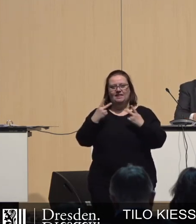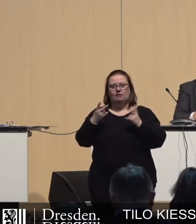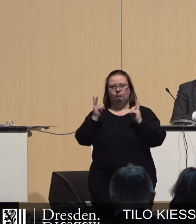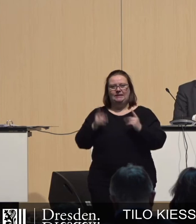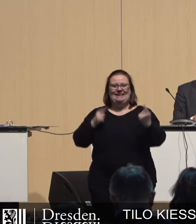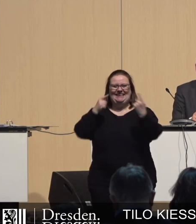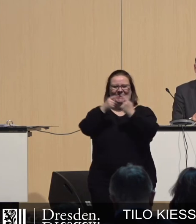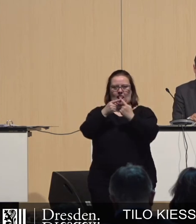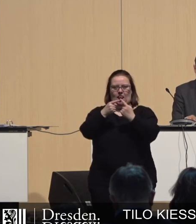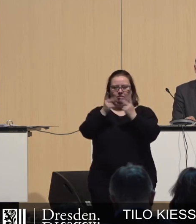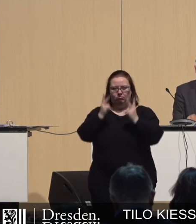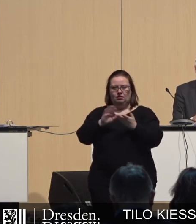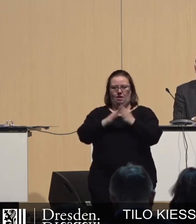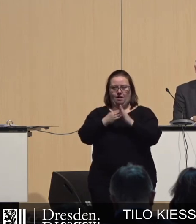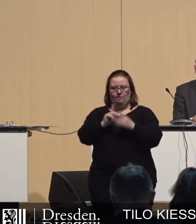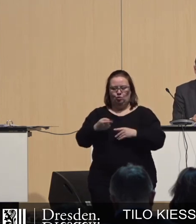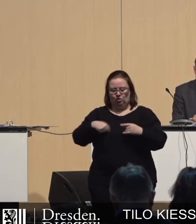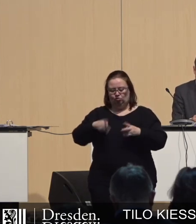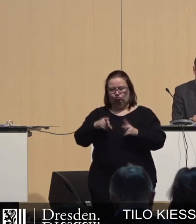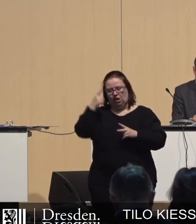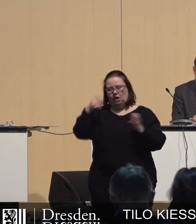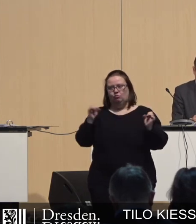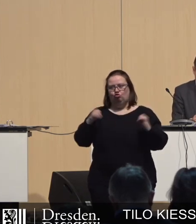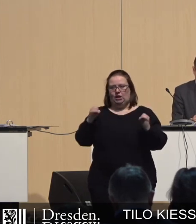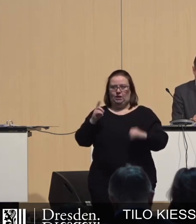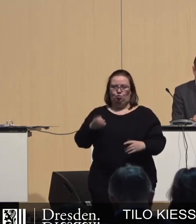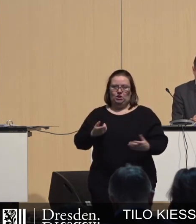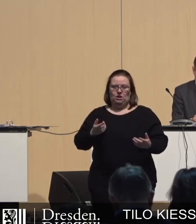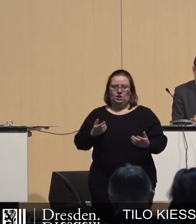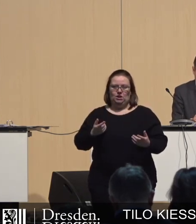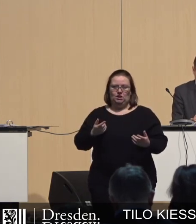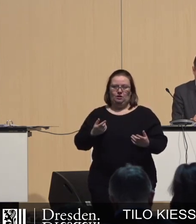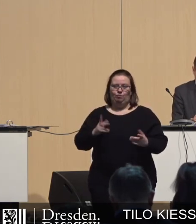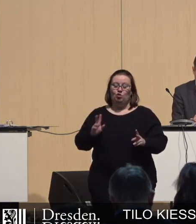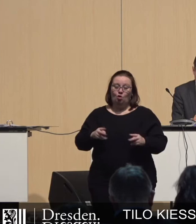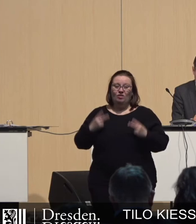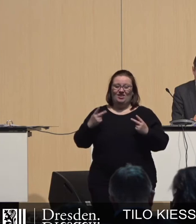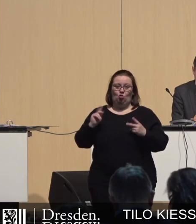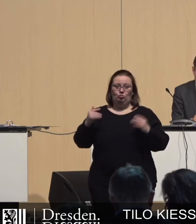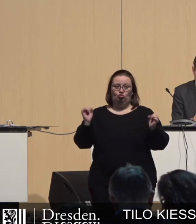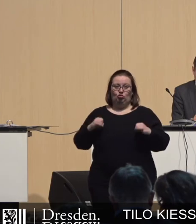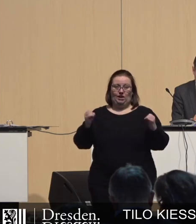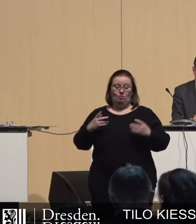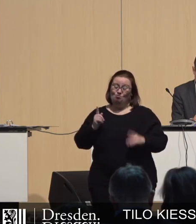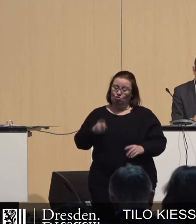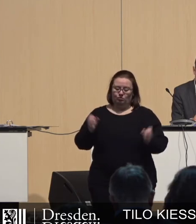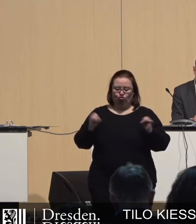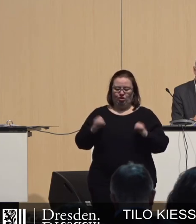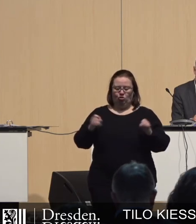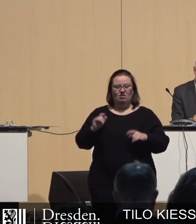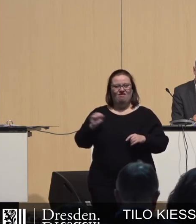ausgehandeltes Ziel geben, das dann vom Stadtrat bestätigt werden muss. Und es muss deswegen bestätigt werden, Herr Hilbert, weil